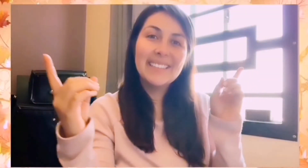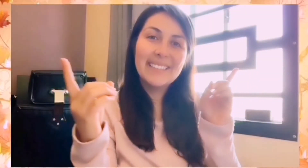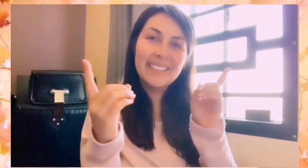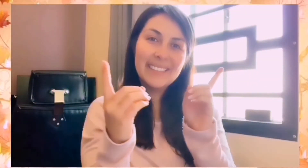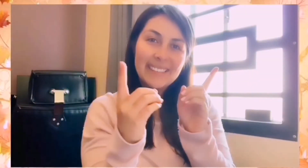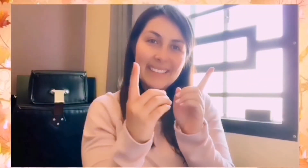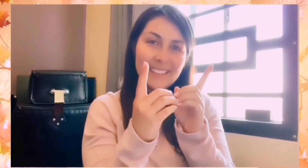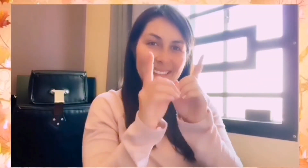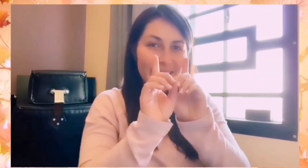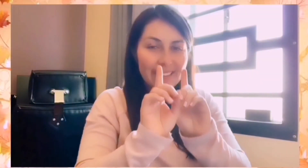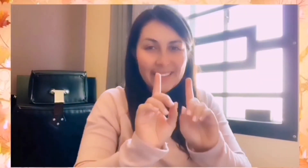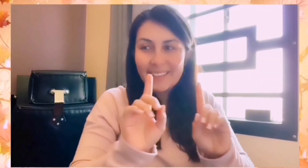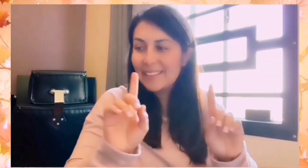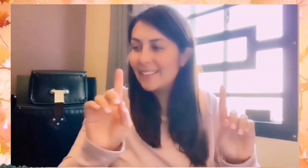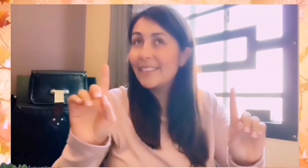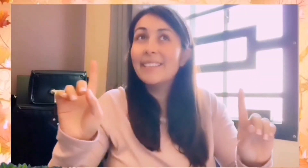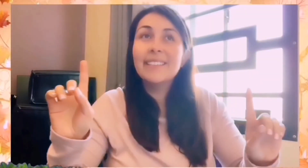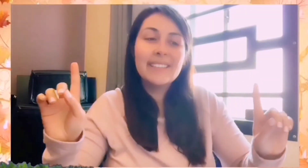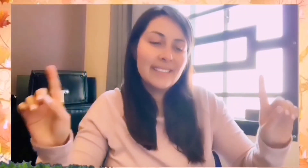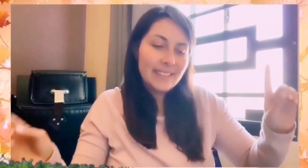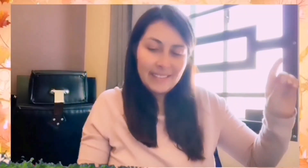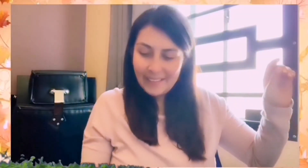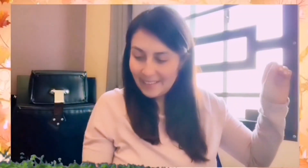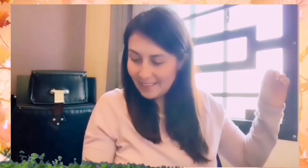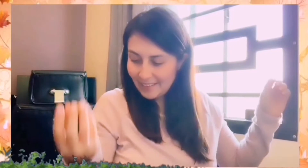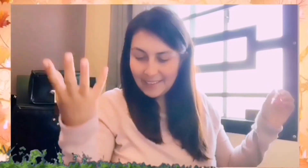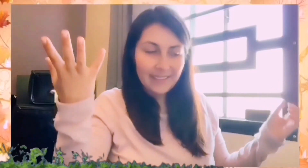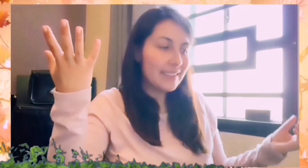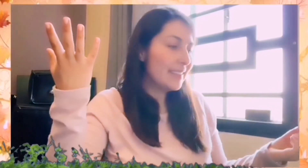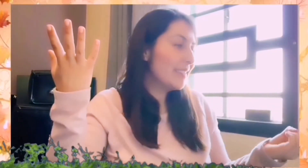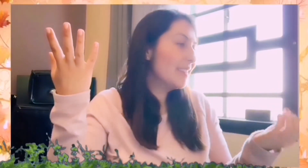mi puerta al empezar la primavera